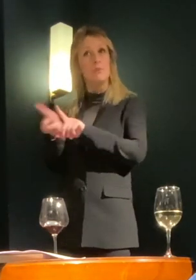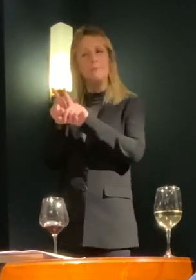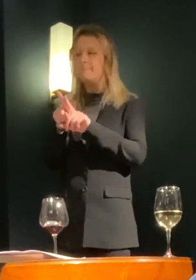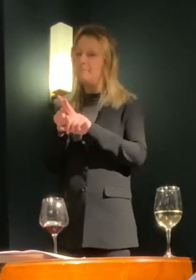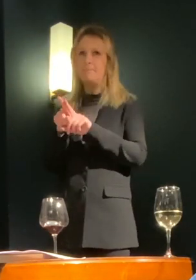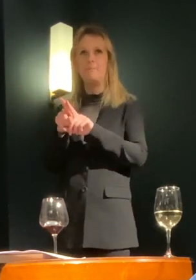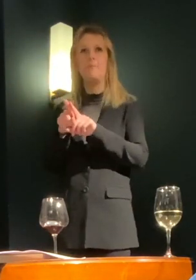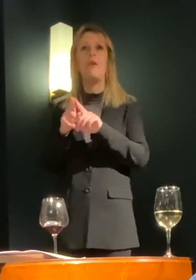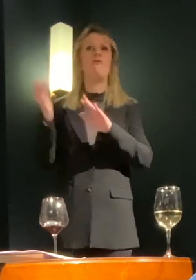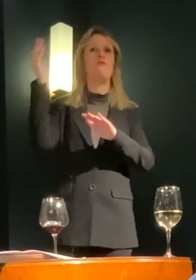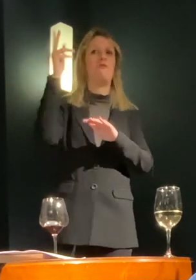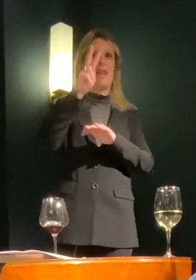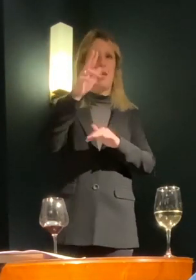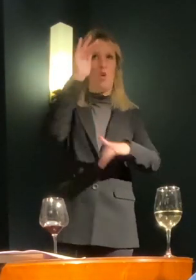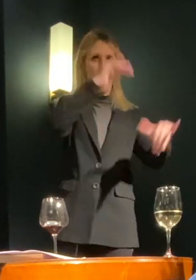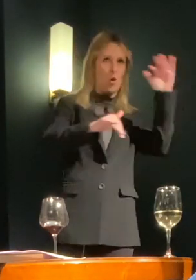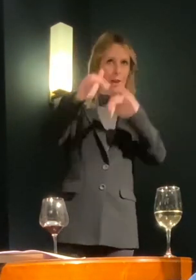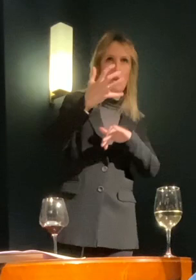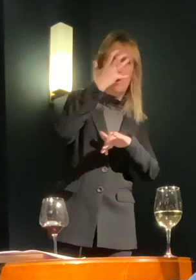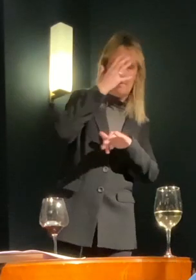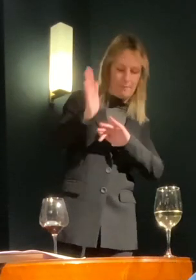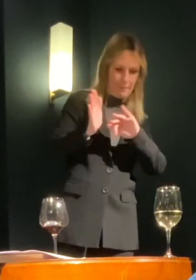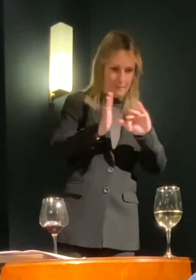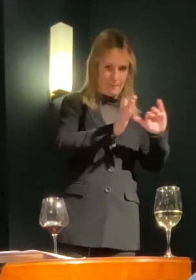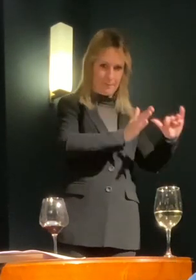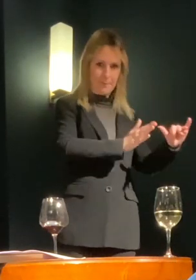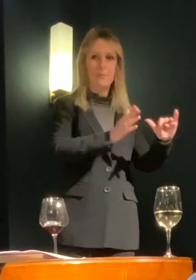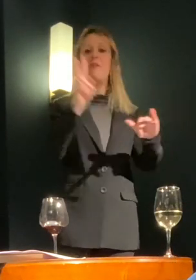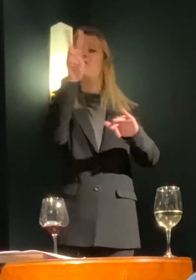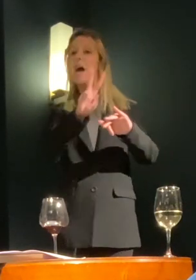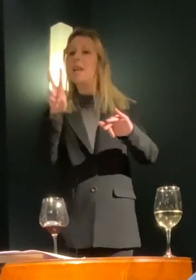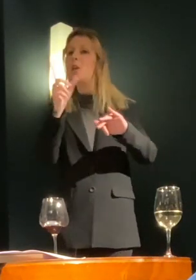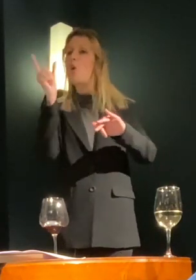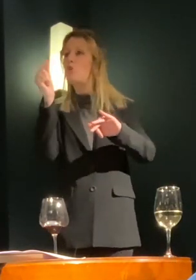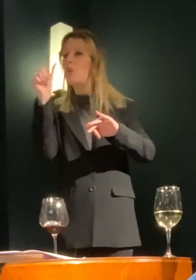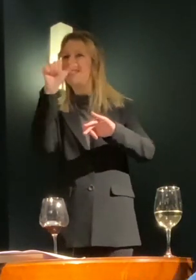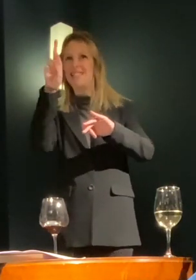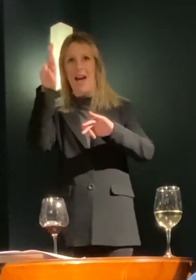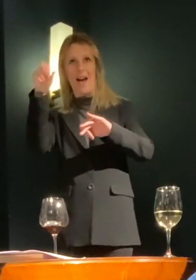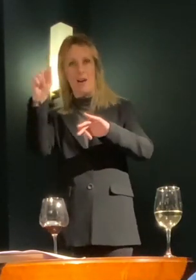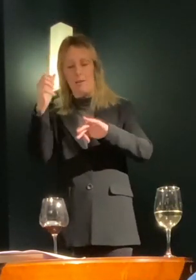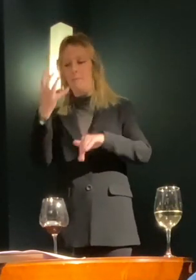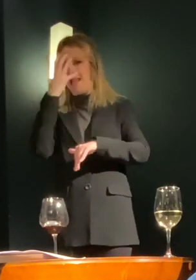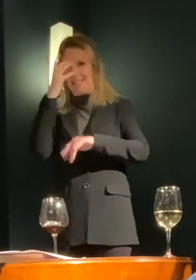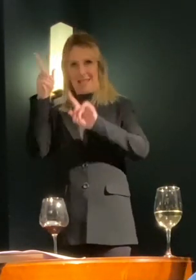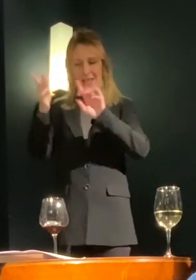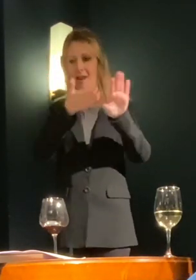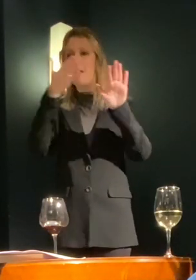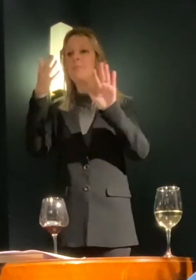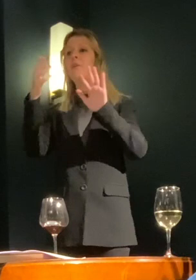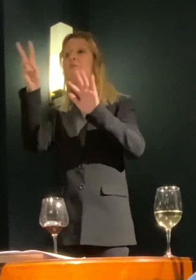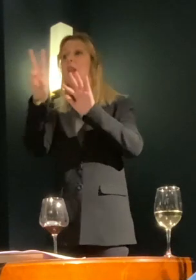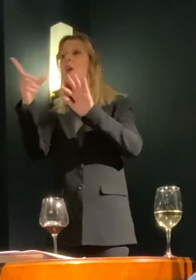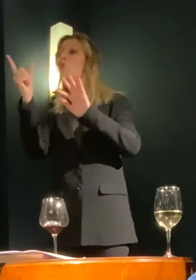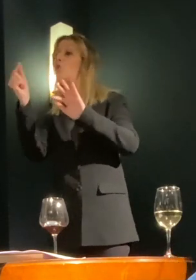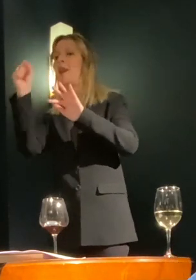Valerio nuotatore che ha una maschera, è il Valerio con Sara che ha un'altra maschera, è il Valerio con Andrea che ha un'altra maschera, per cui